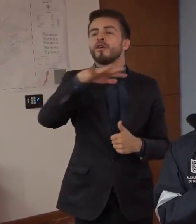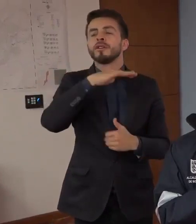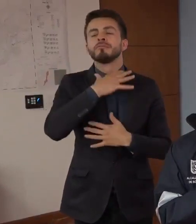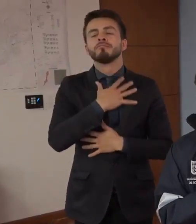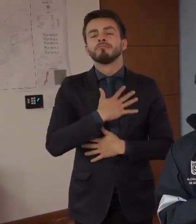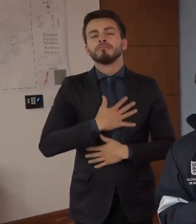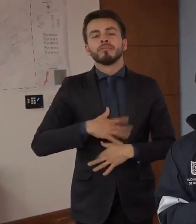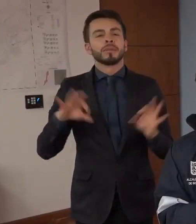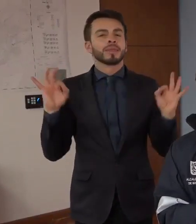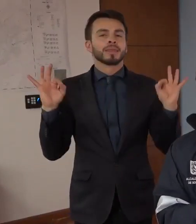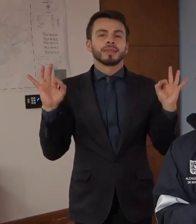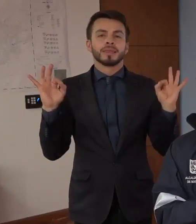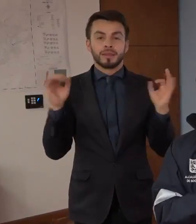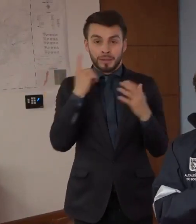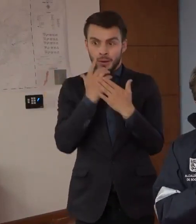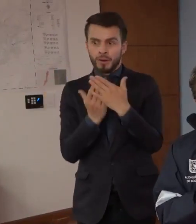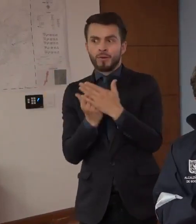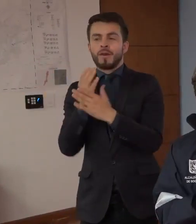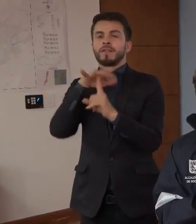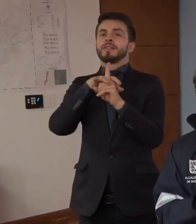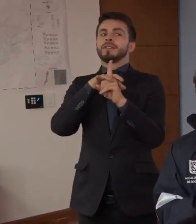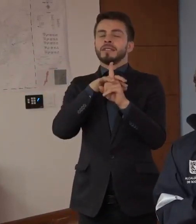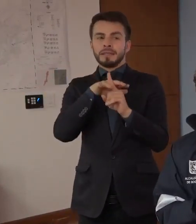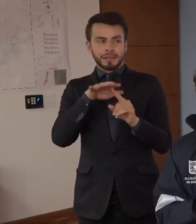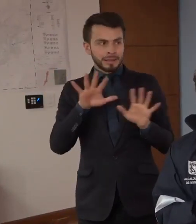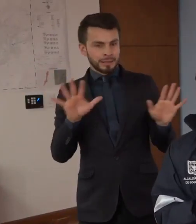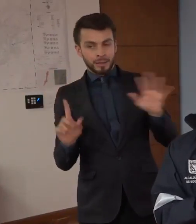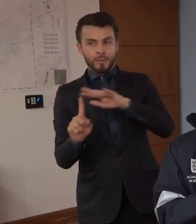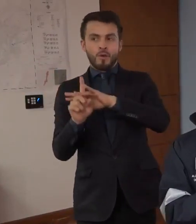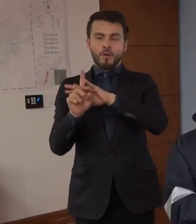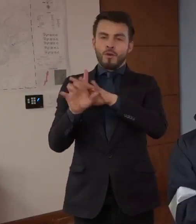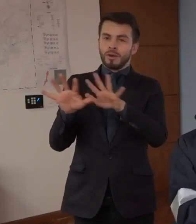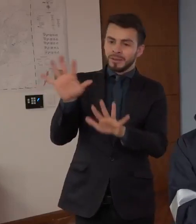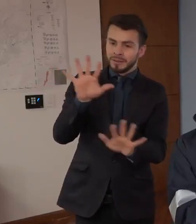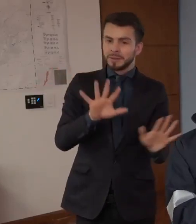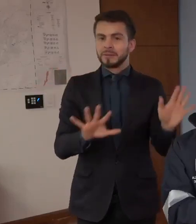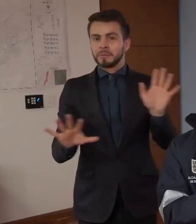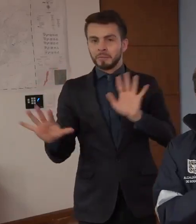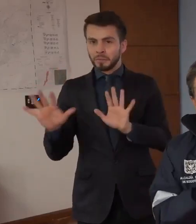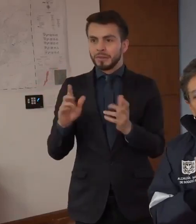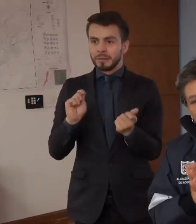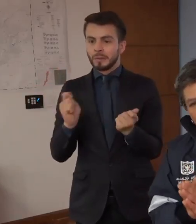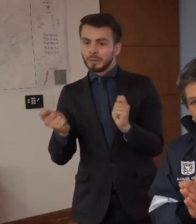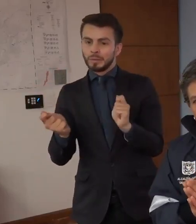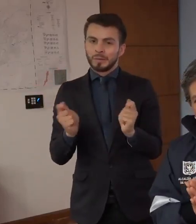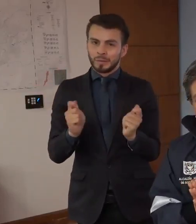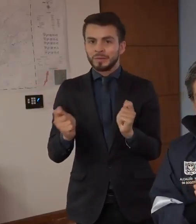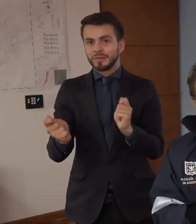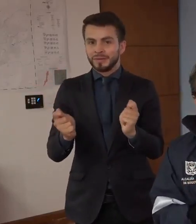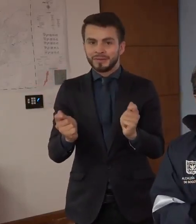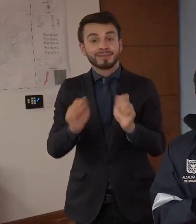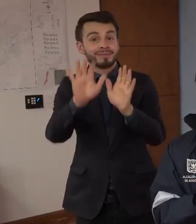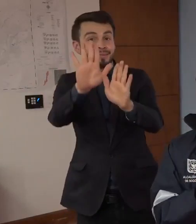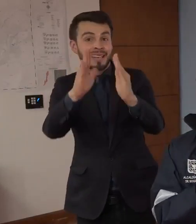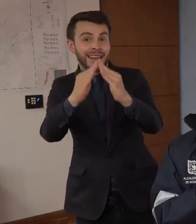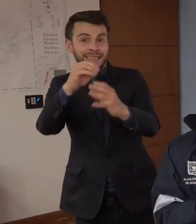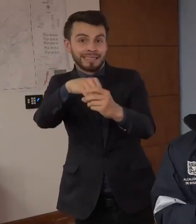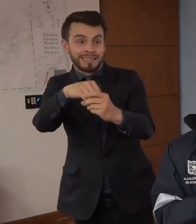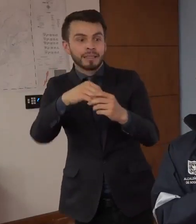Son muchas cosas nuevas. A muchas cosas nos tendremos que adaptar. Ustedes en su casa, nosotros en nuestro trabajo.